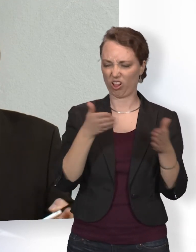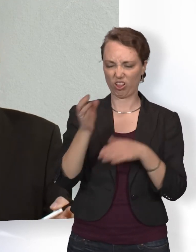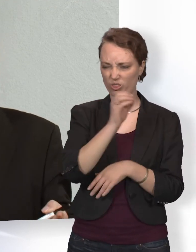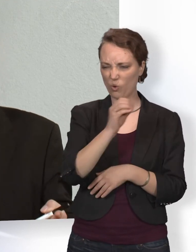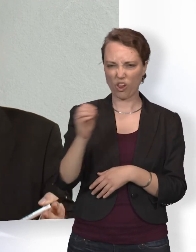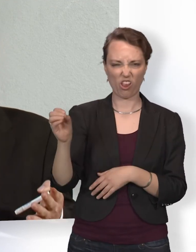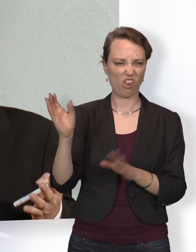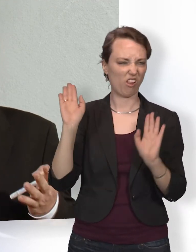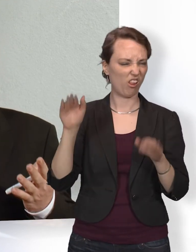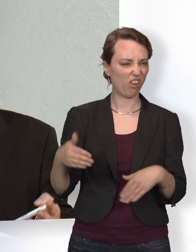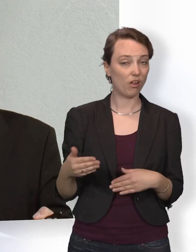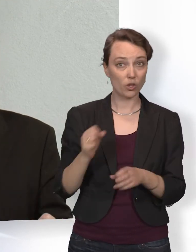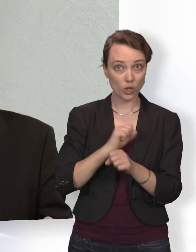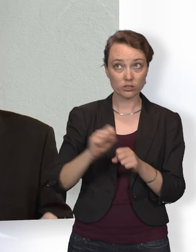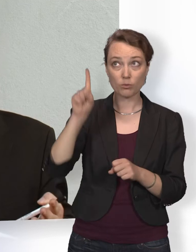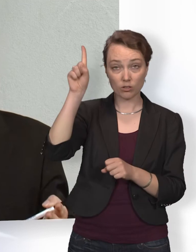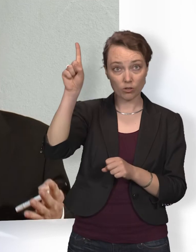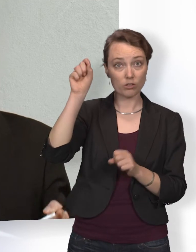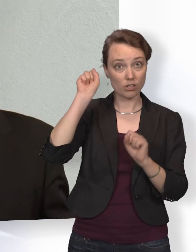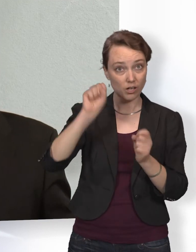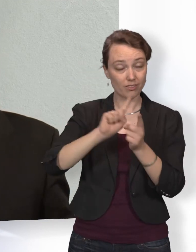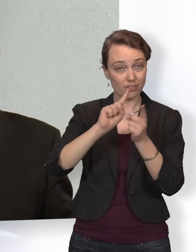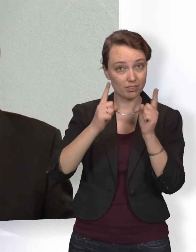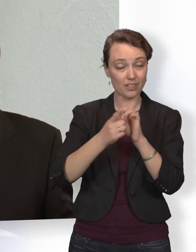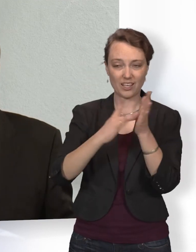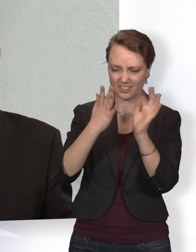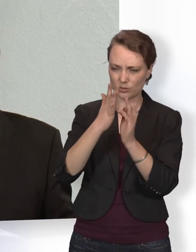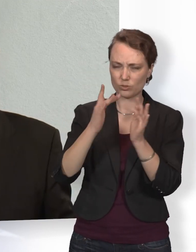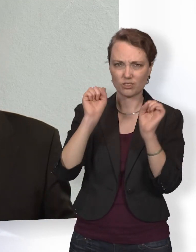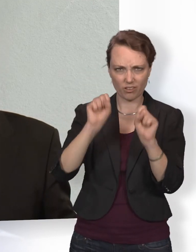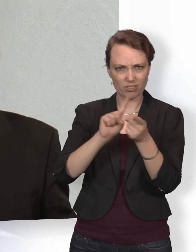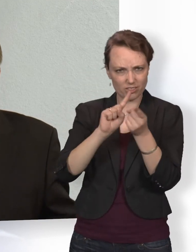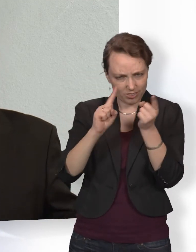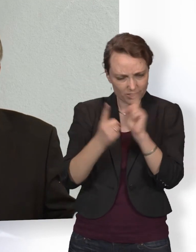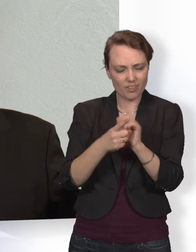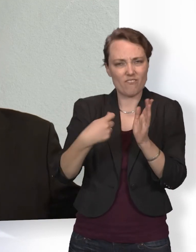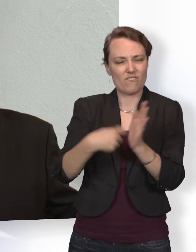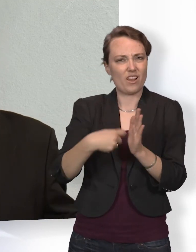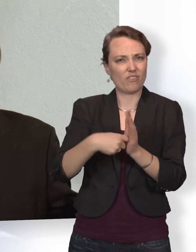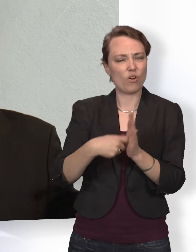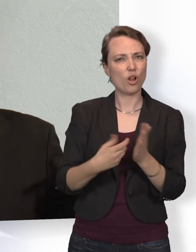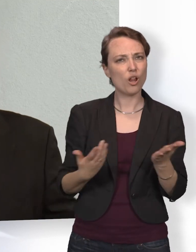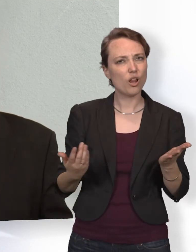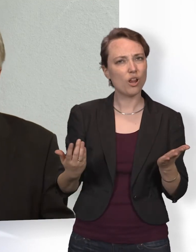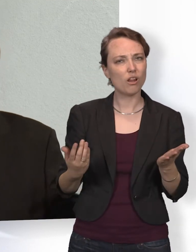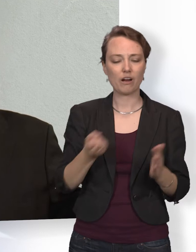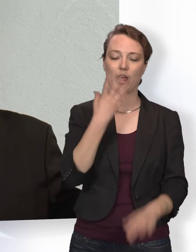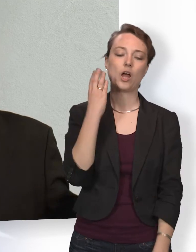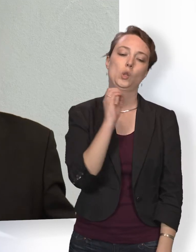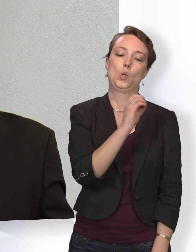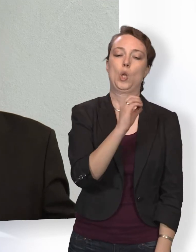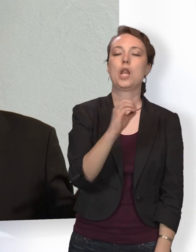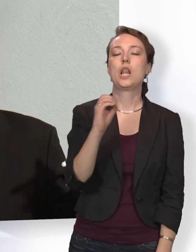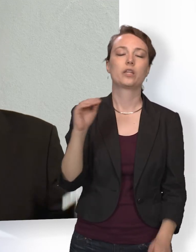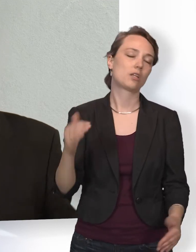trotz allem etwas Kostbares und Wertvolles macht? Natürlich, die Nullen stehen da für